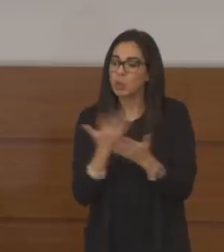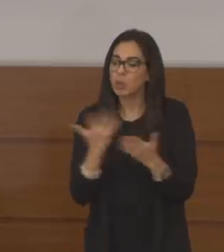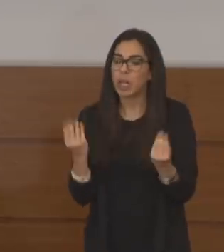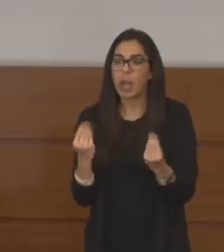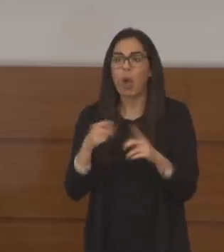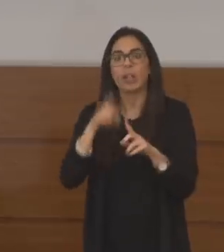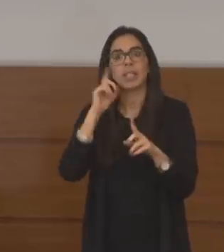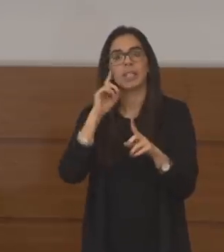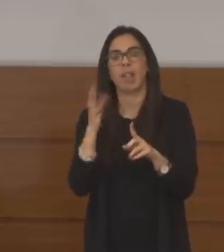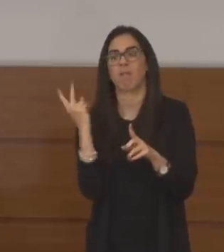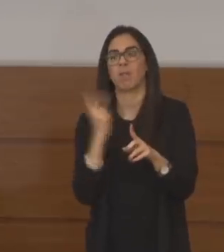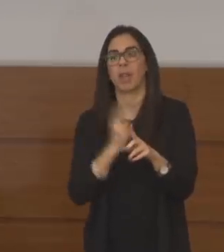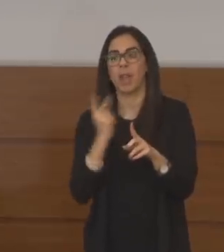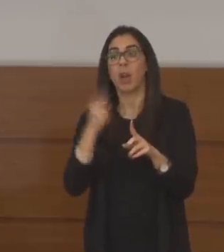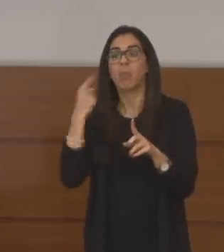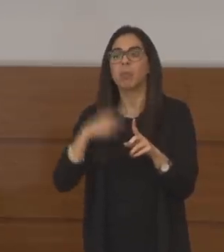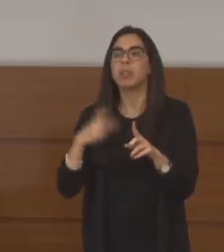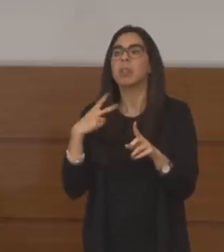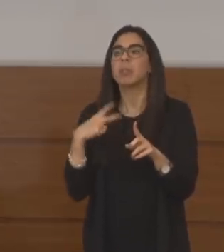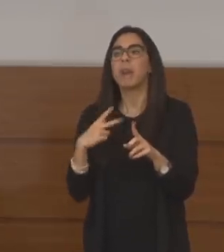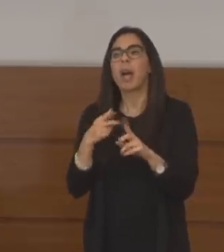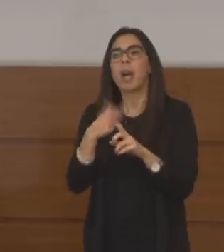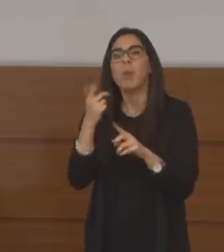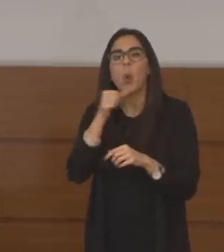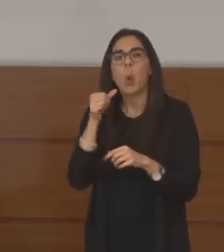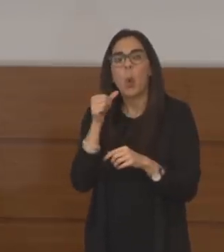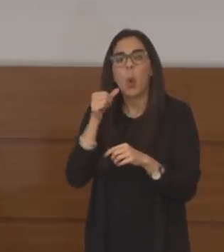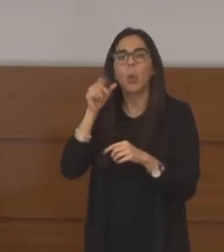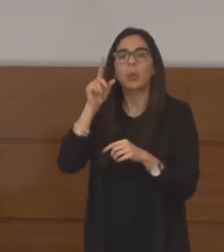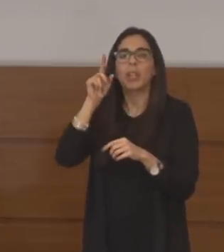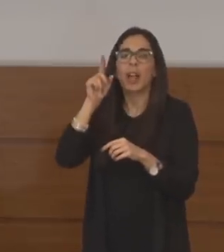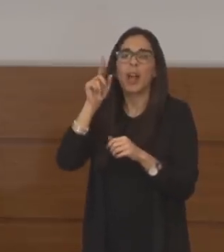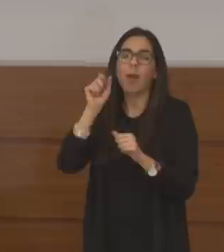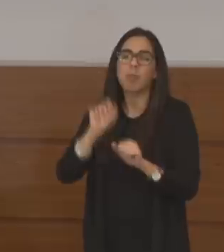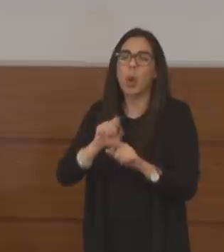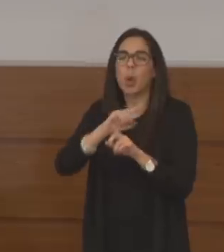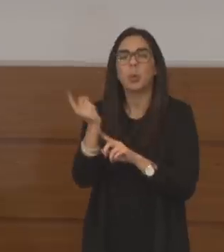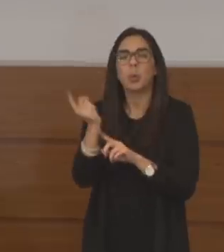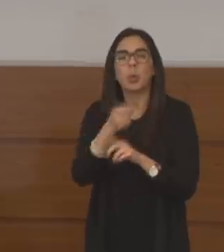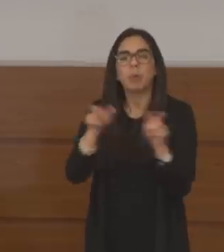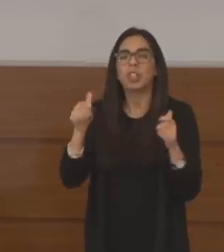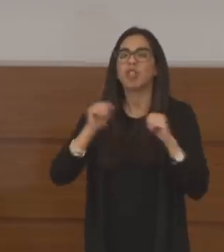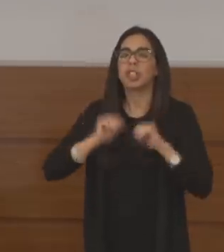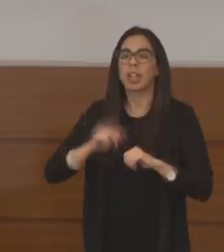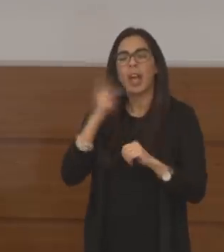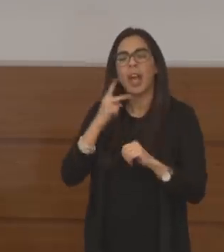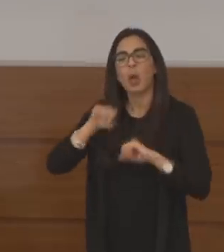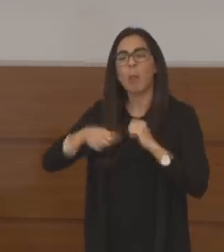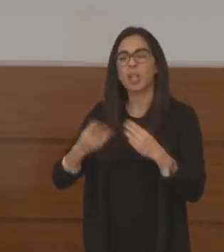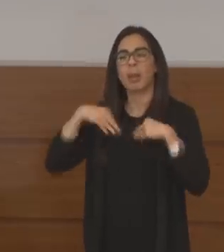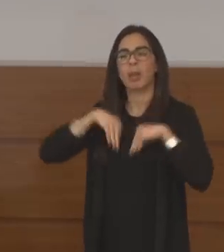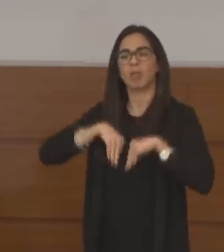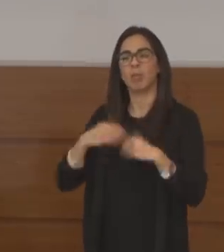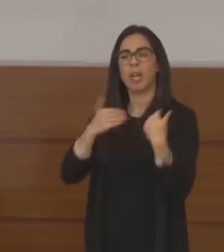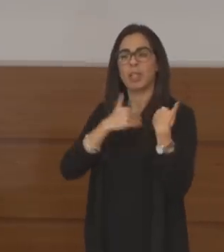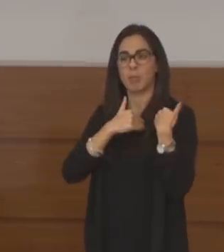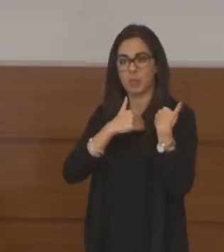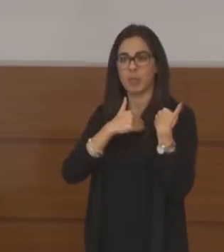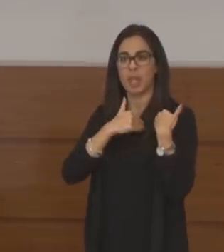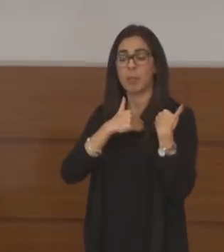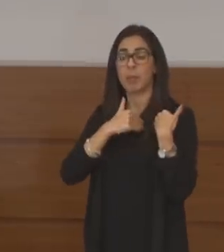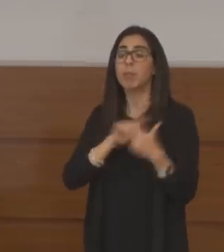anche serva e sia utile anche ad aiutare i comportamenti di tutti noi dall'altro ci aiuta anche a capire meglio